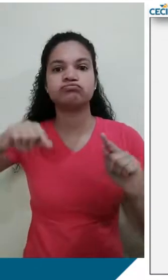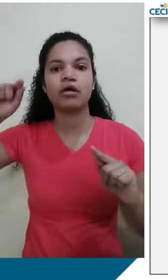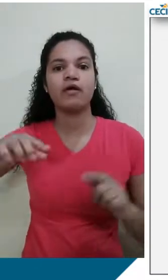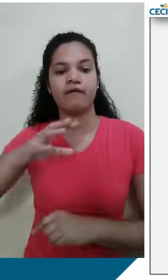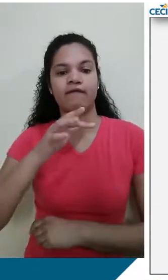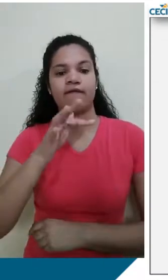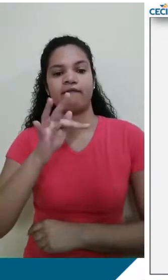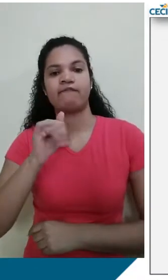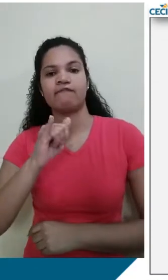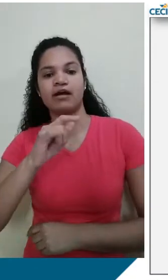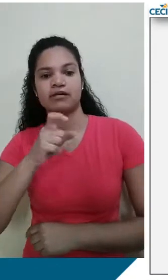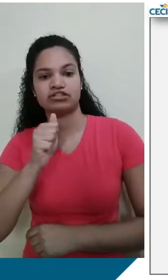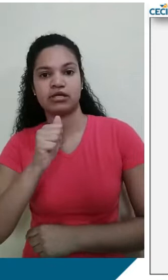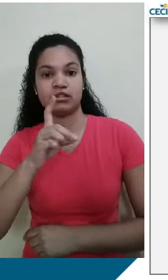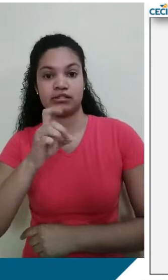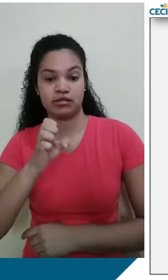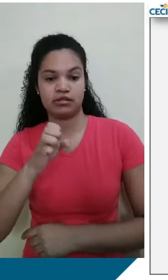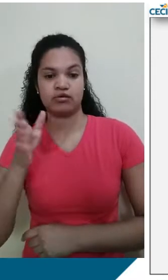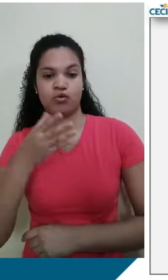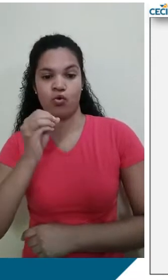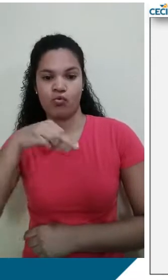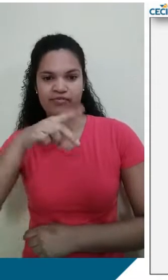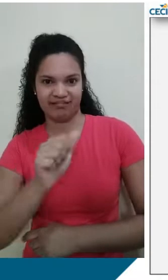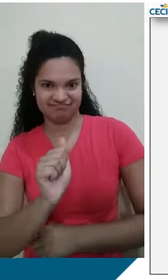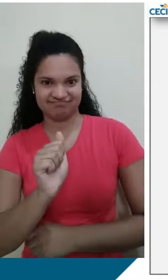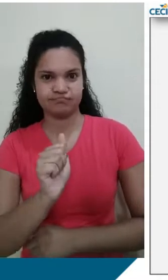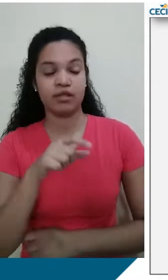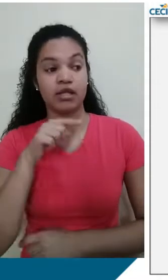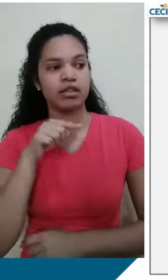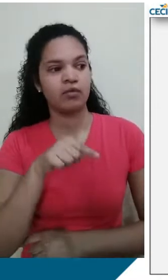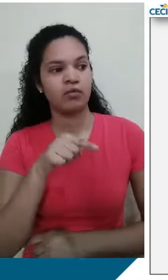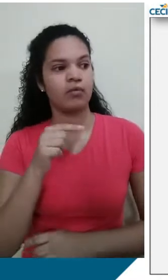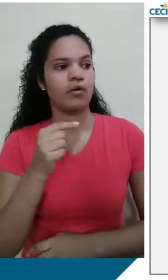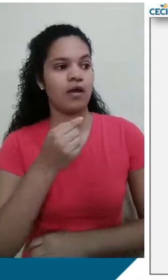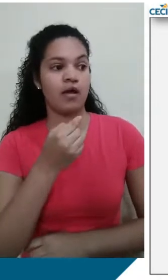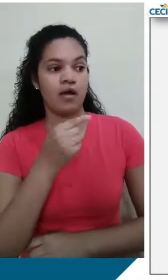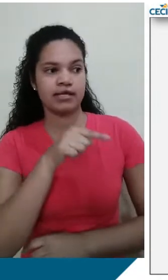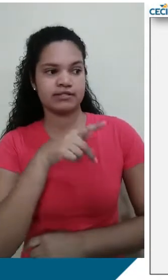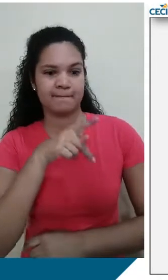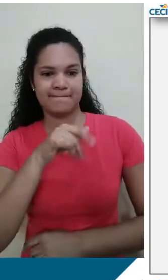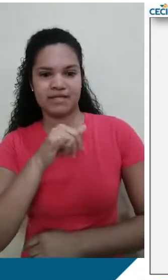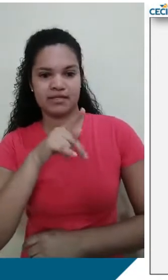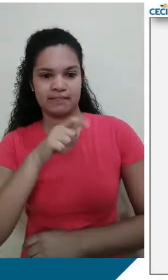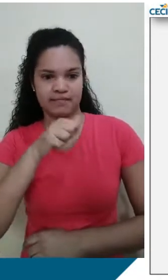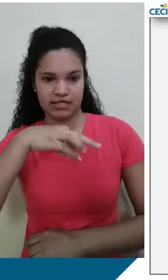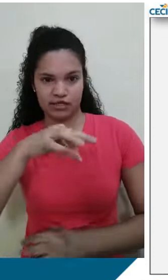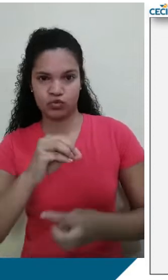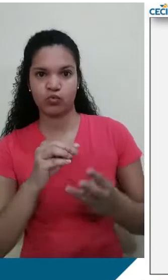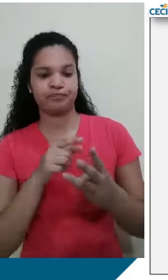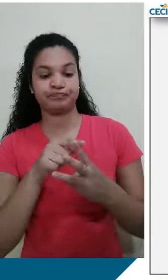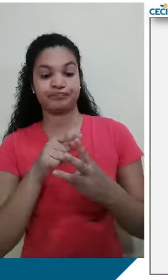Informalmente, embora os pigmentos em si não possuam cor, estes são conhecidos como pigmentos azul, verde